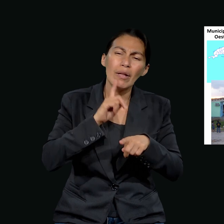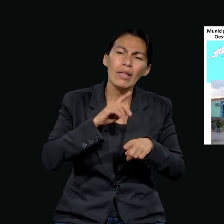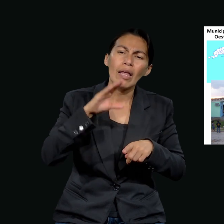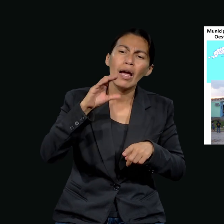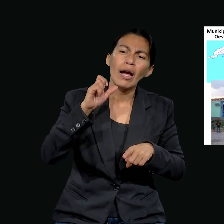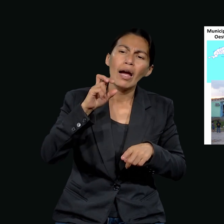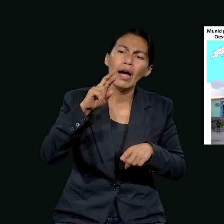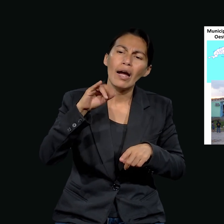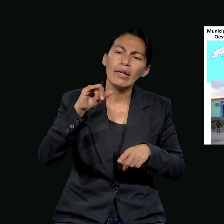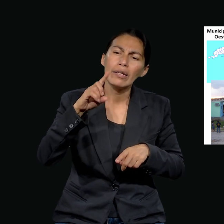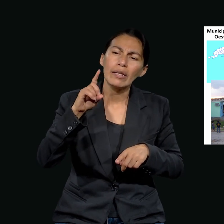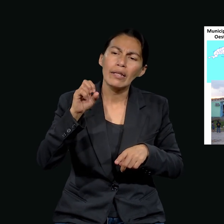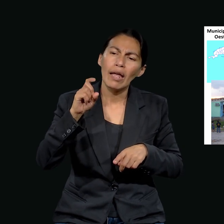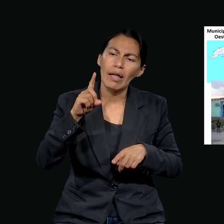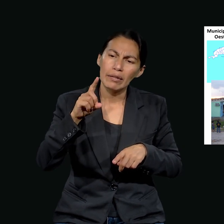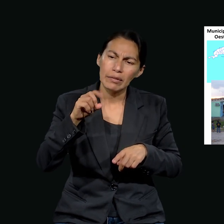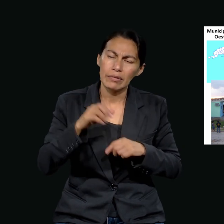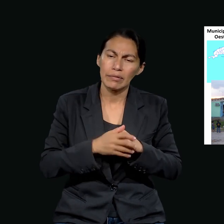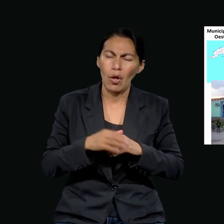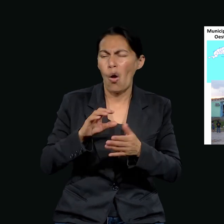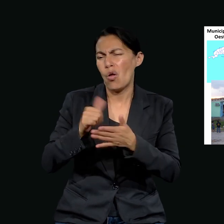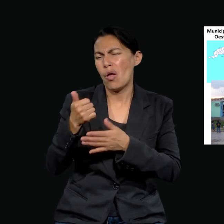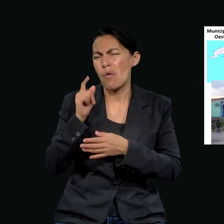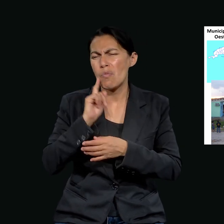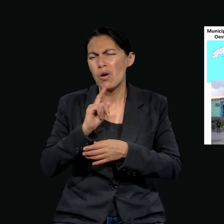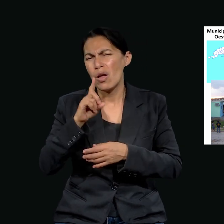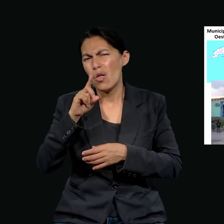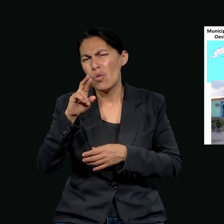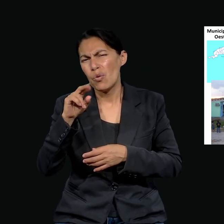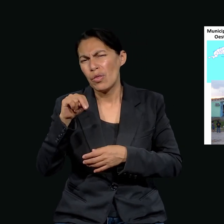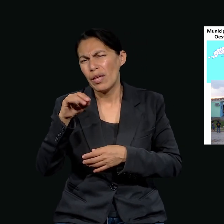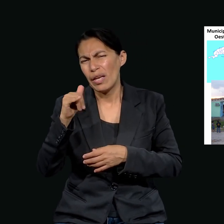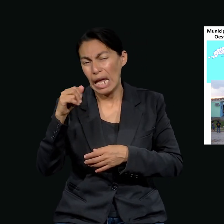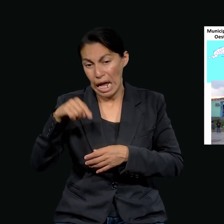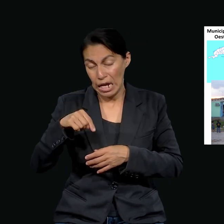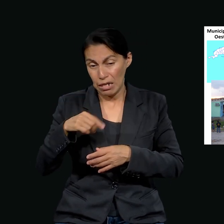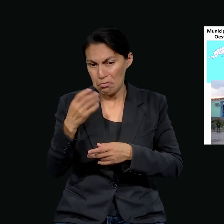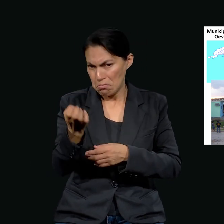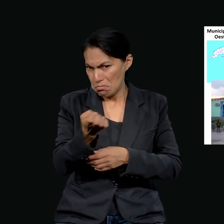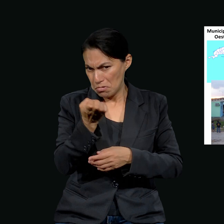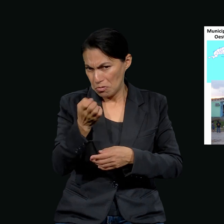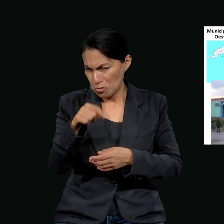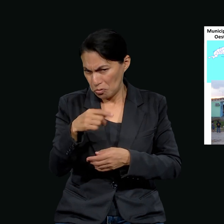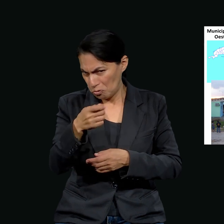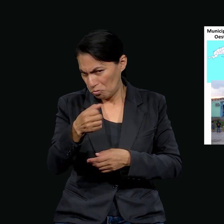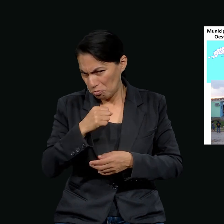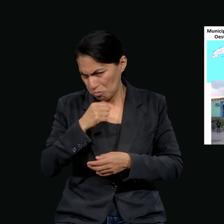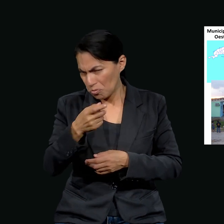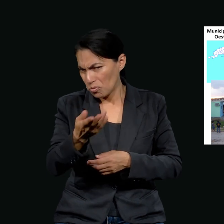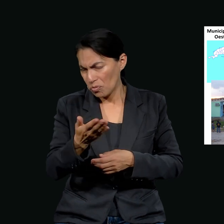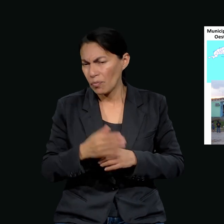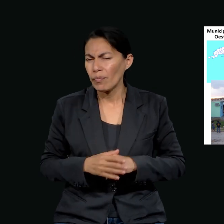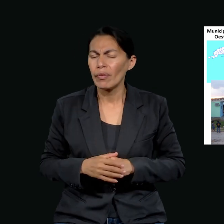María Caridad Sánchez, y la mamá de Dunay, que usted una vez la entrevistó aquí en este mismo programa.